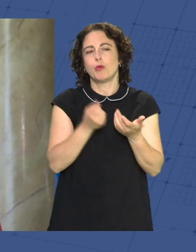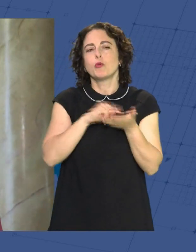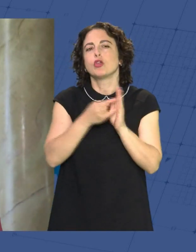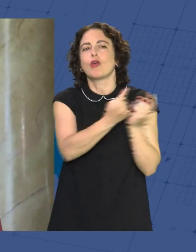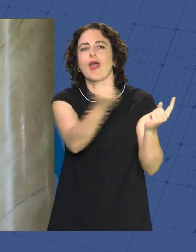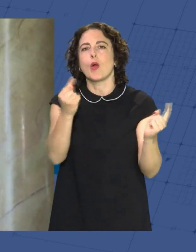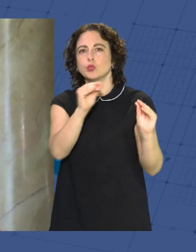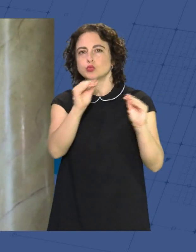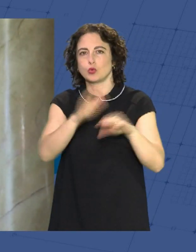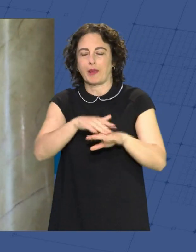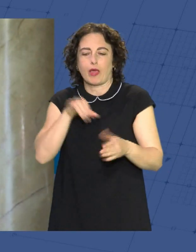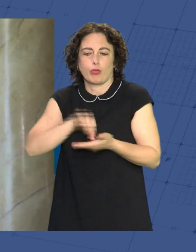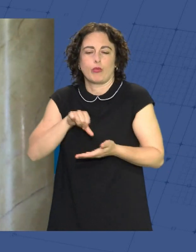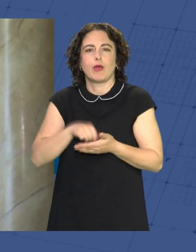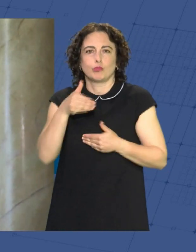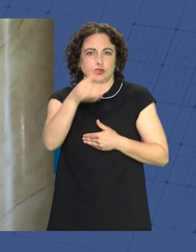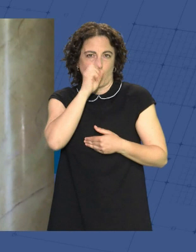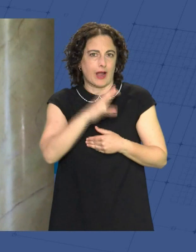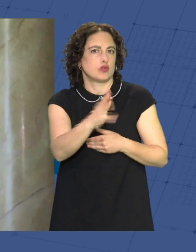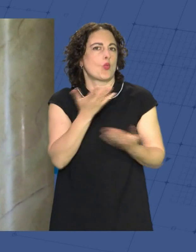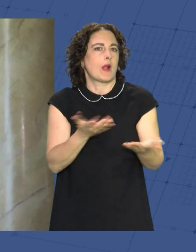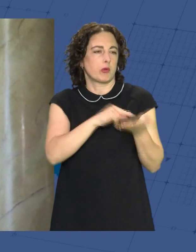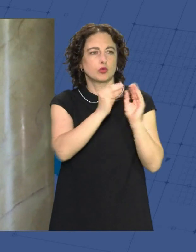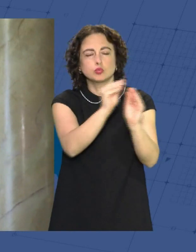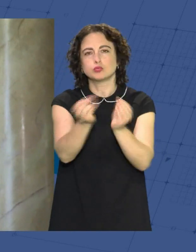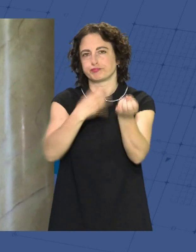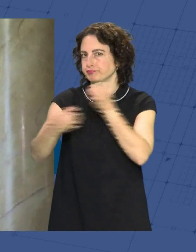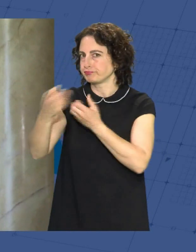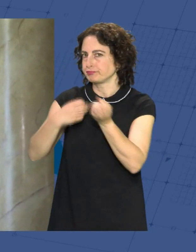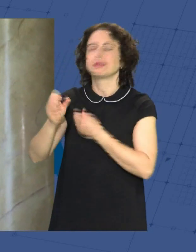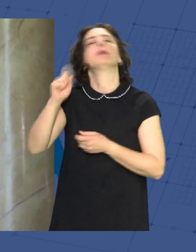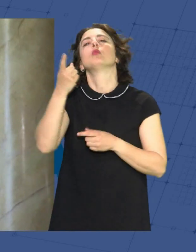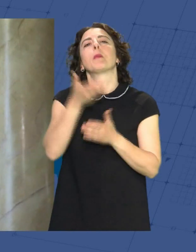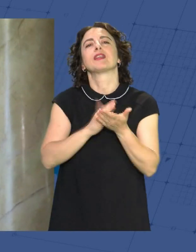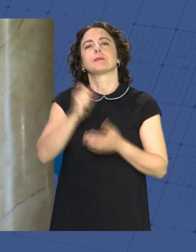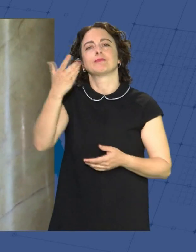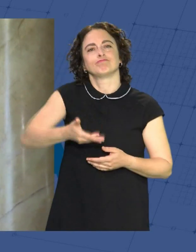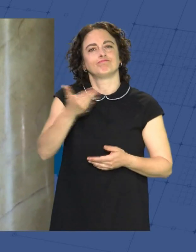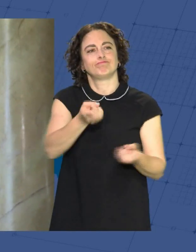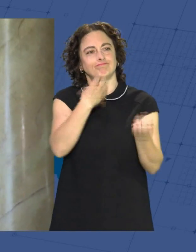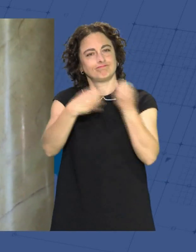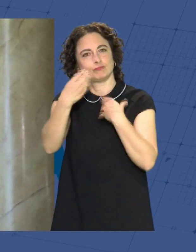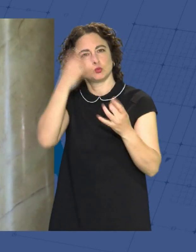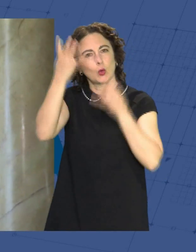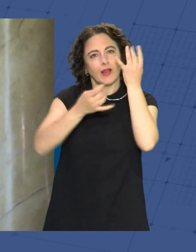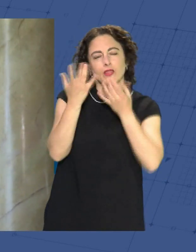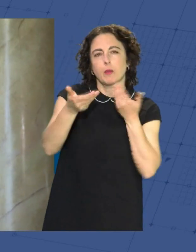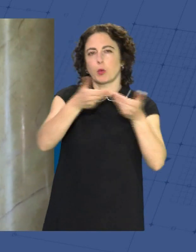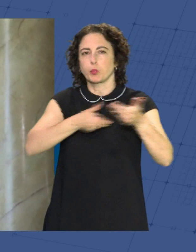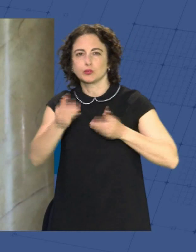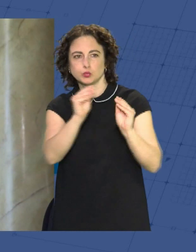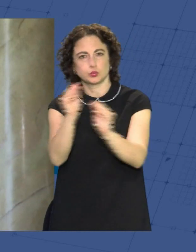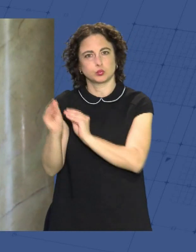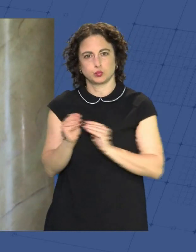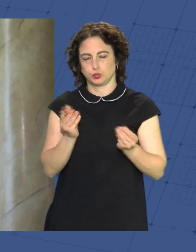cada uno tiene para su ciudad en los próximos años y que además, y la parte más interesante de todo, es que ellos nos trasladen las sugerencias, las propuestas que